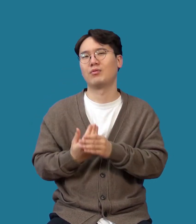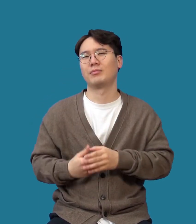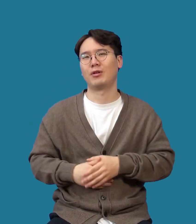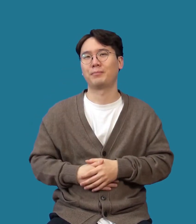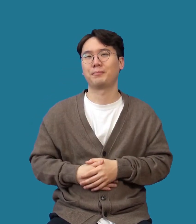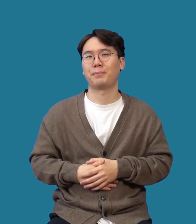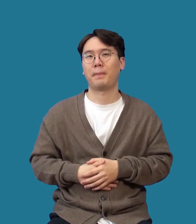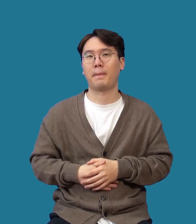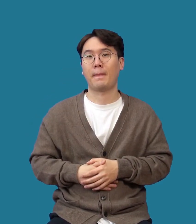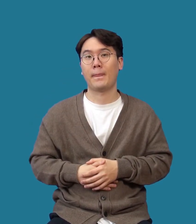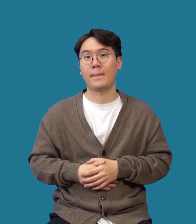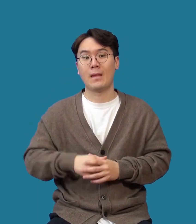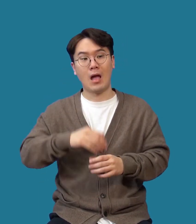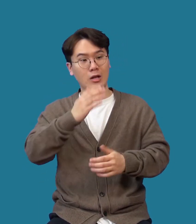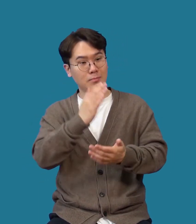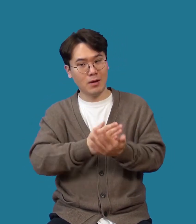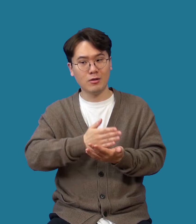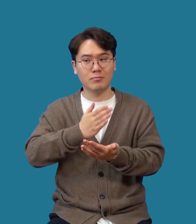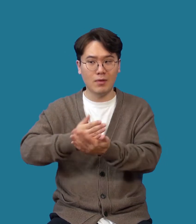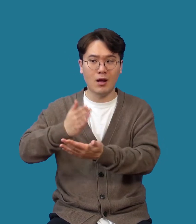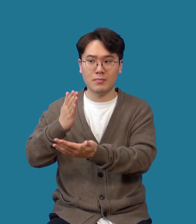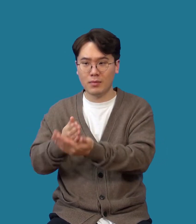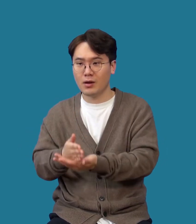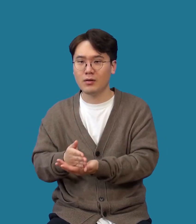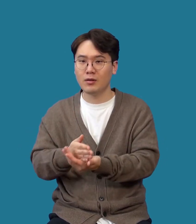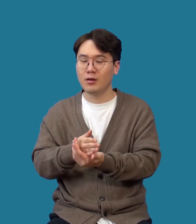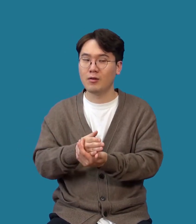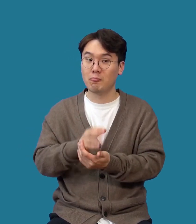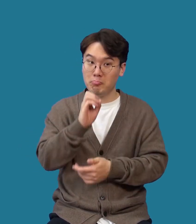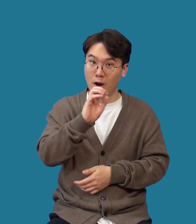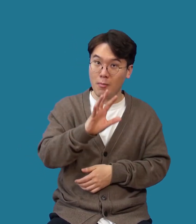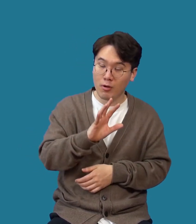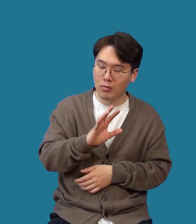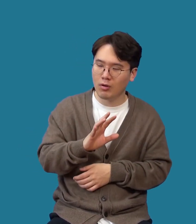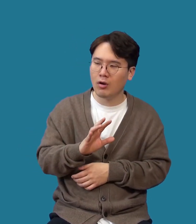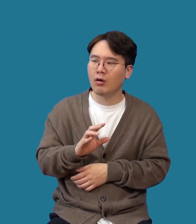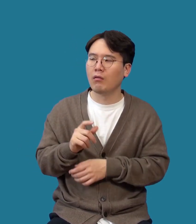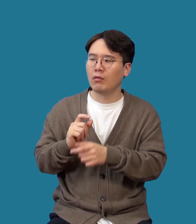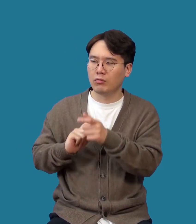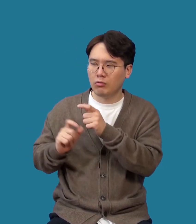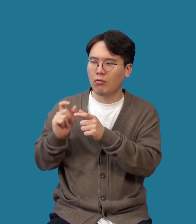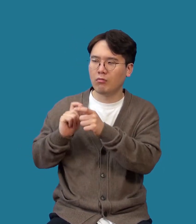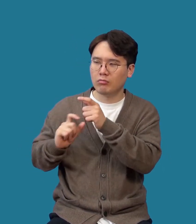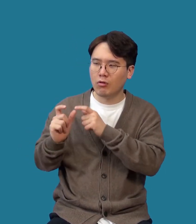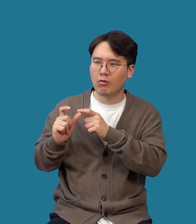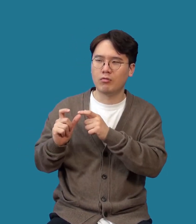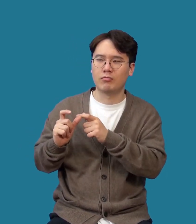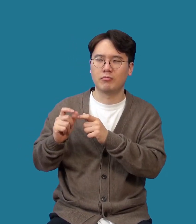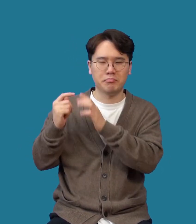하지 말라고 하고 있는데 이상하게 더 하고 싶어지고 더 생각이 막 납니다.